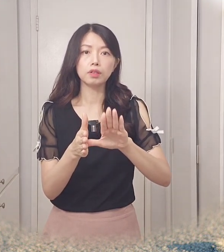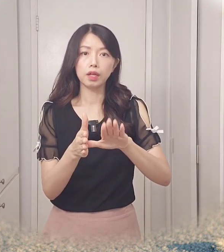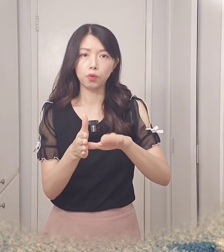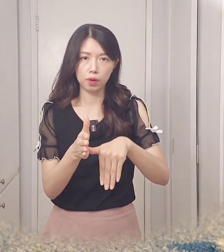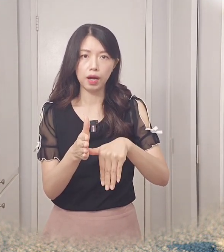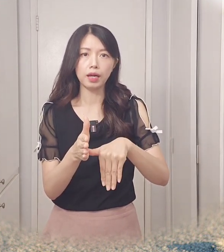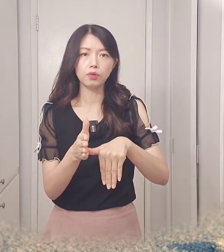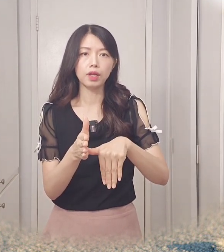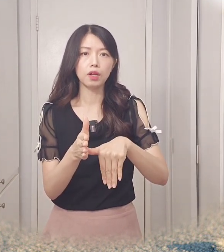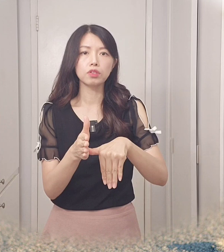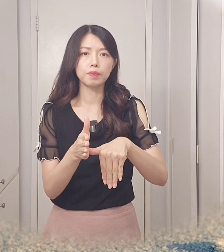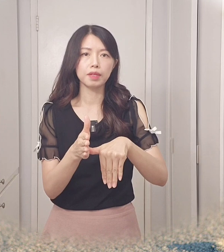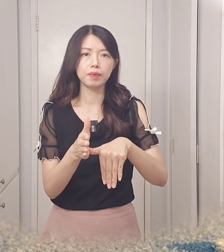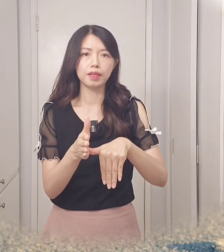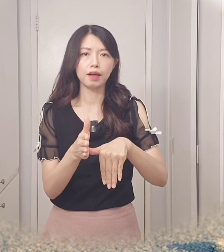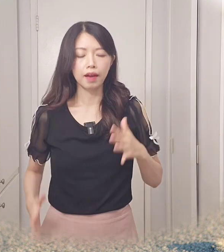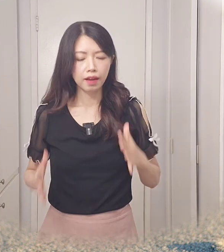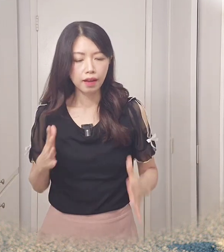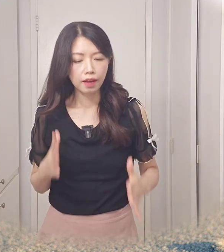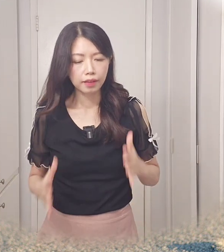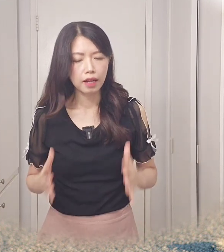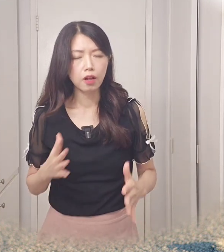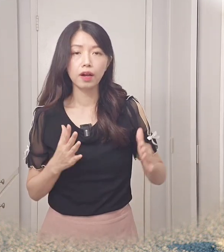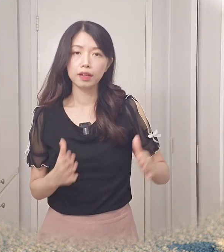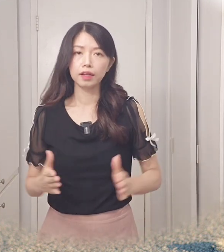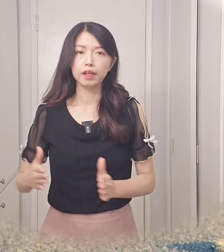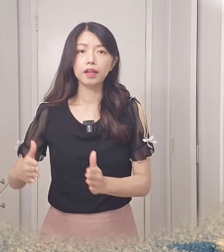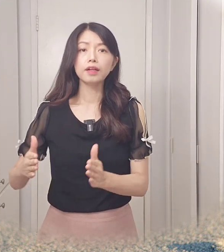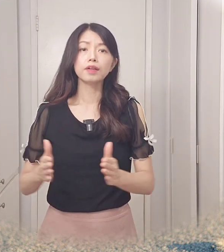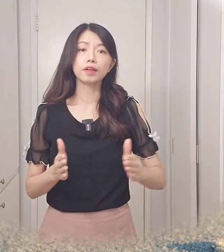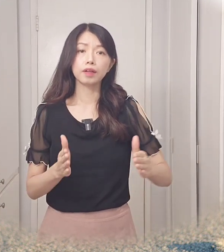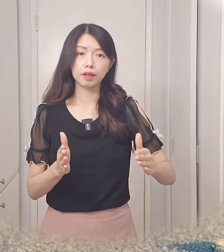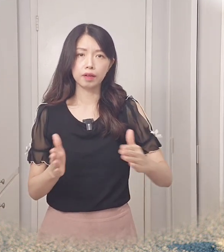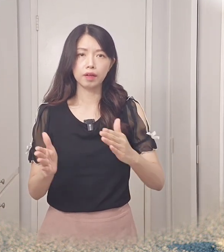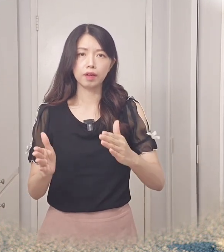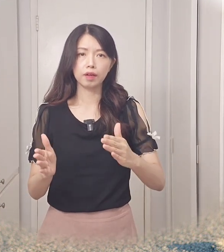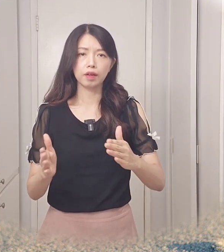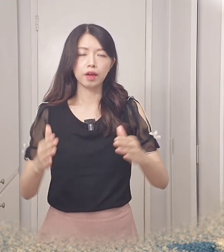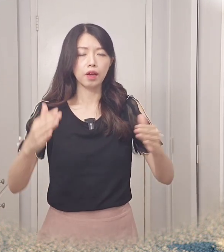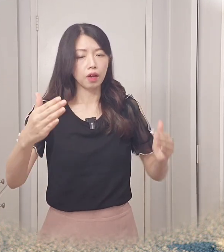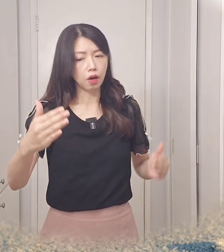붙여서 그대로 아래로 내려주시면 됩니다. 달려갈 길